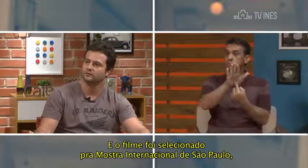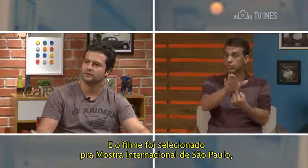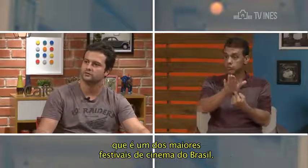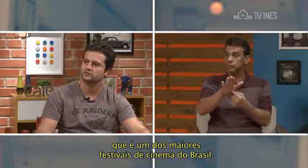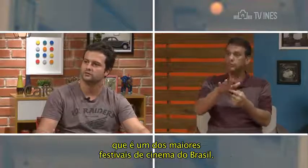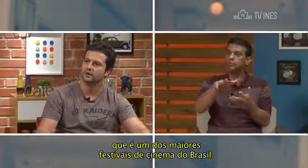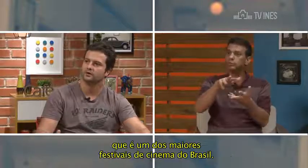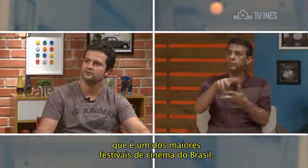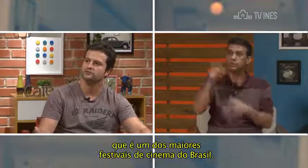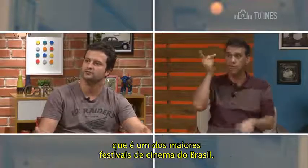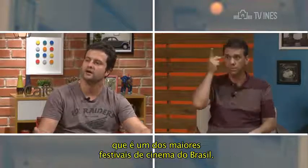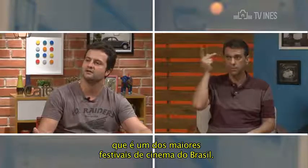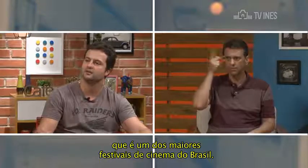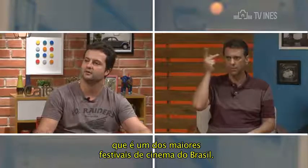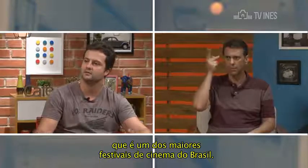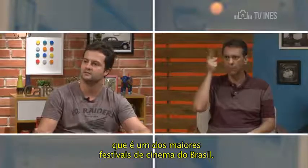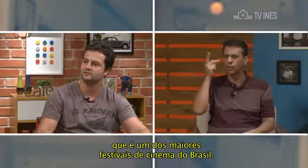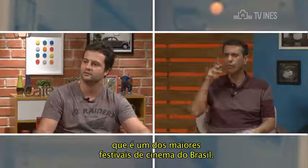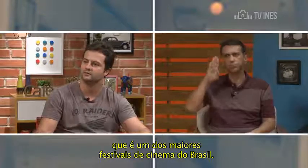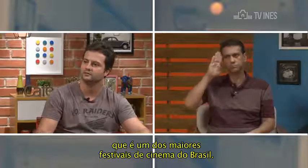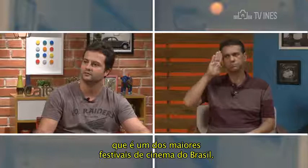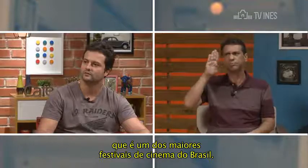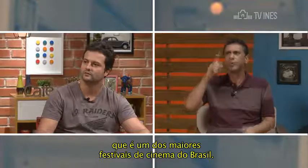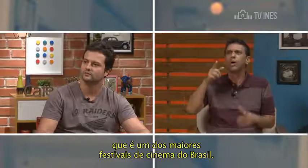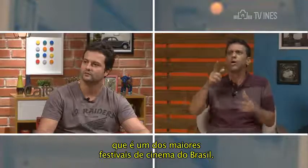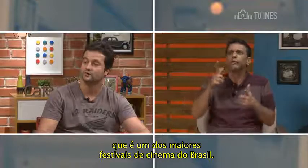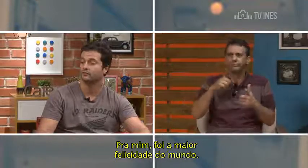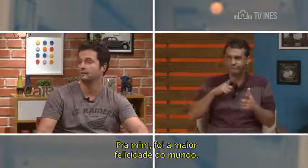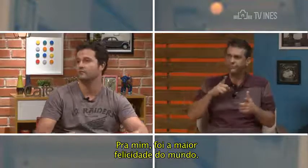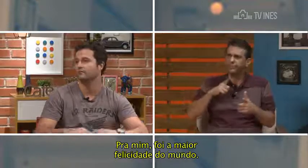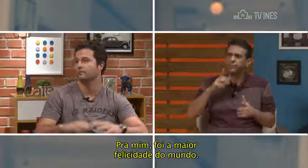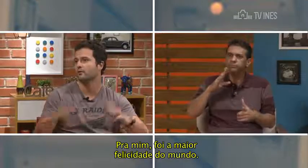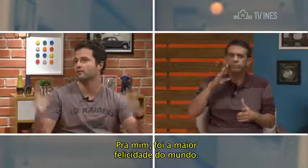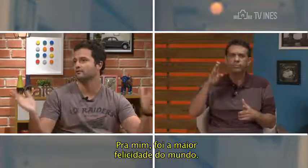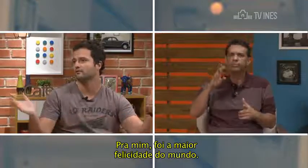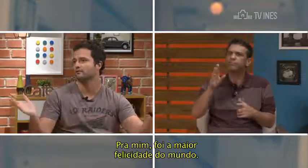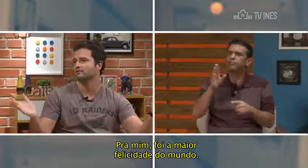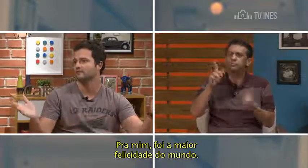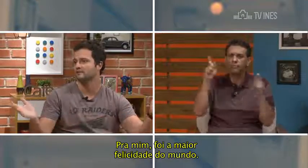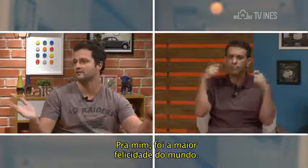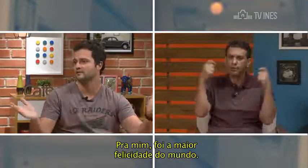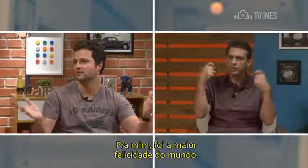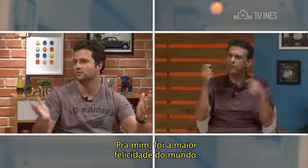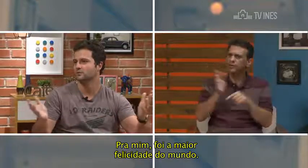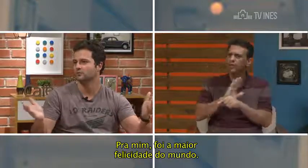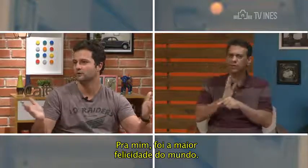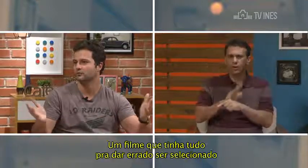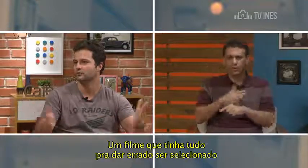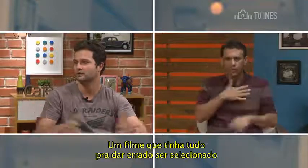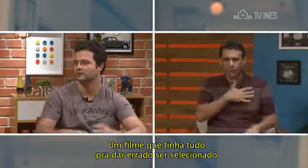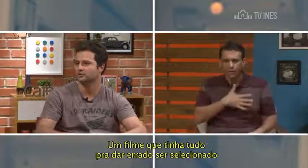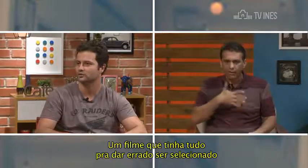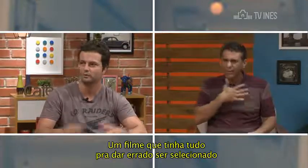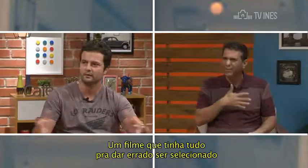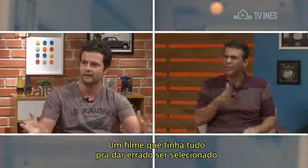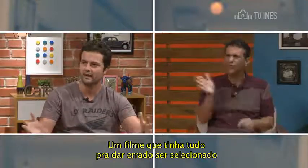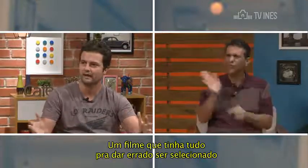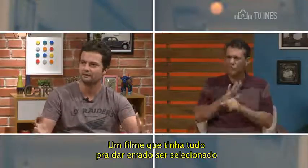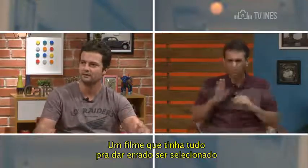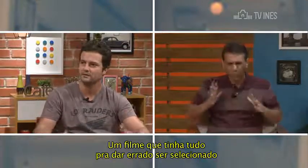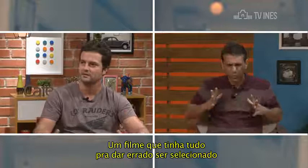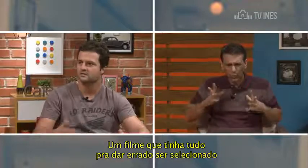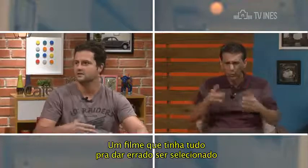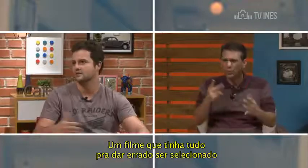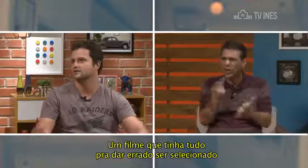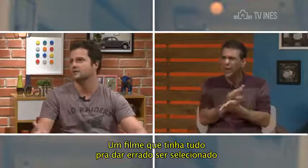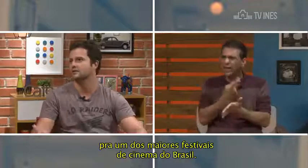Paulo, que é um dos maiores festivais de cinema do Brasil. Para mim foi a maior felicidade do mundo, né? Um filme que tinha tudo para dar